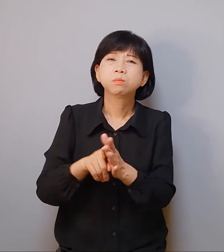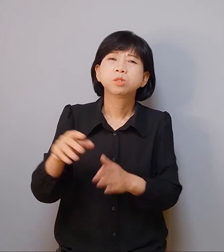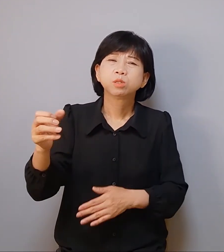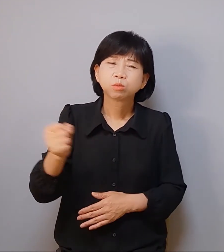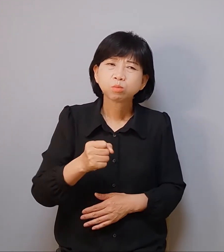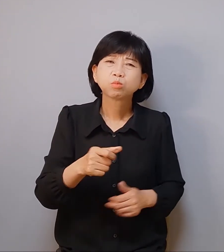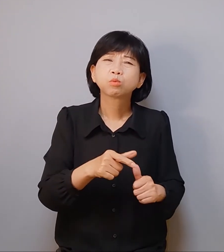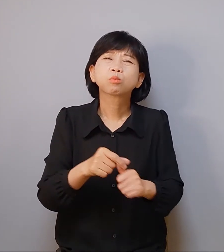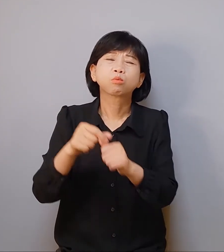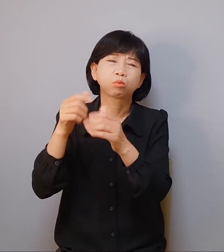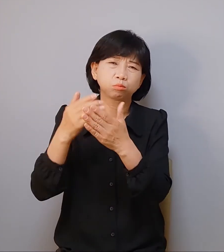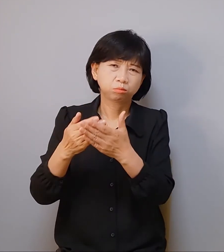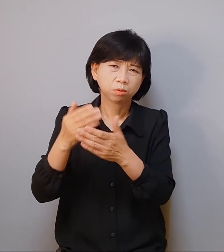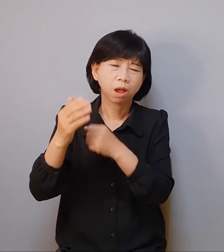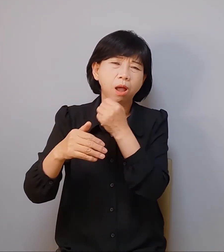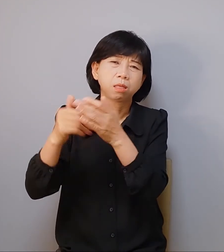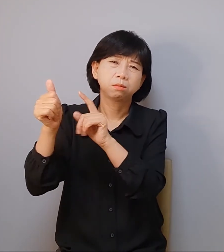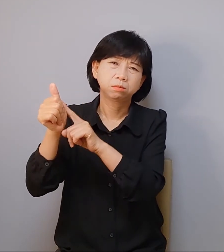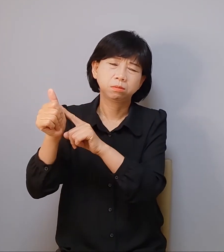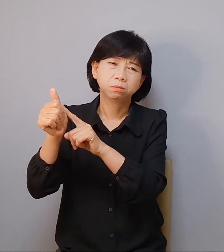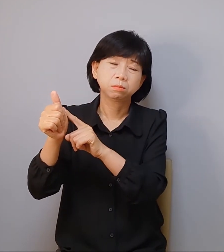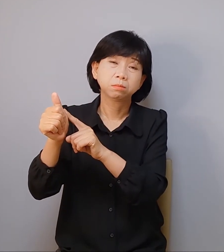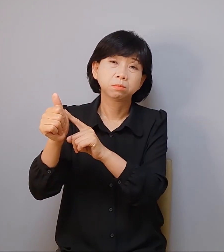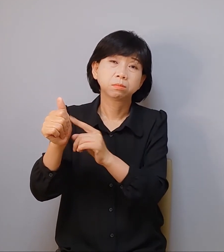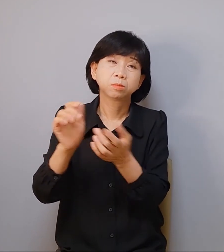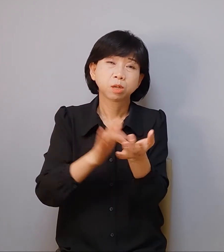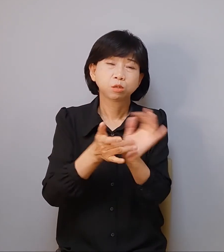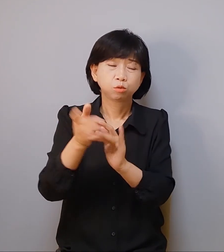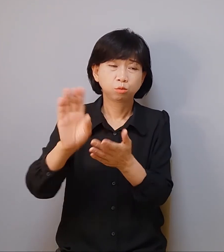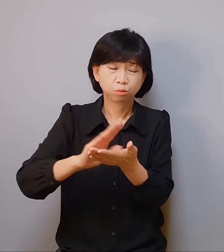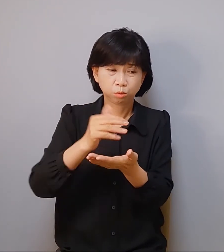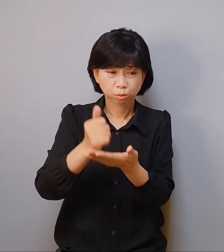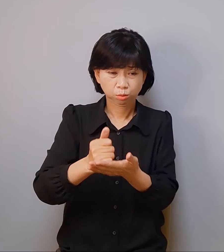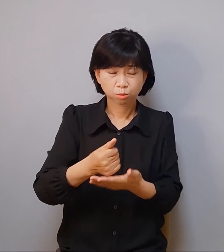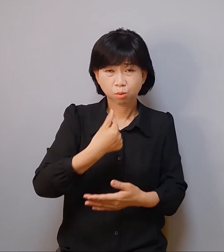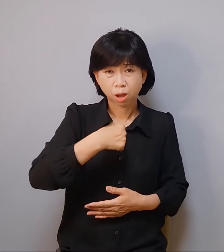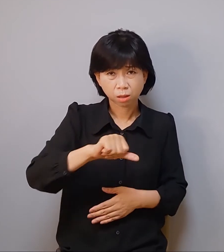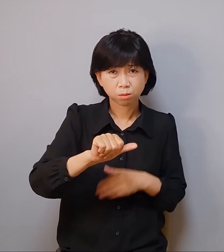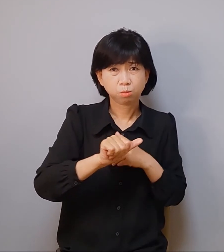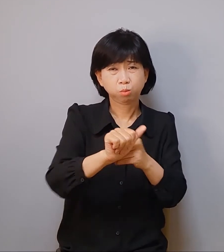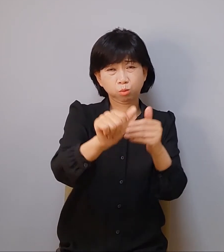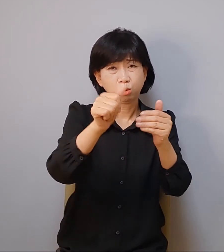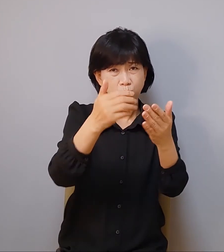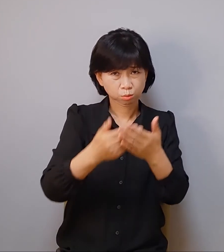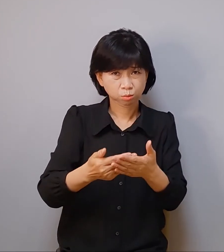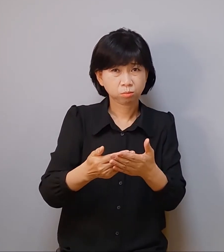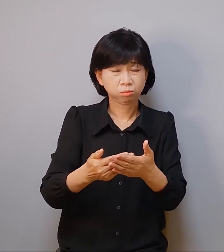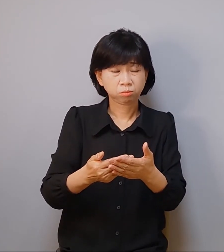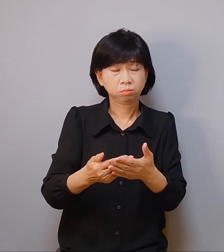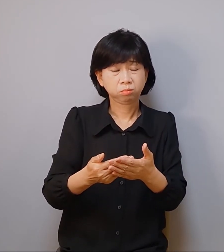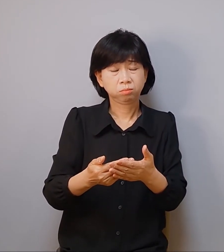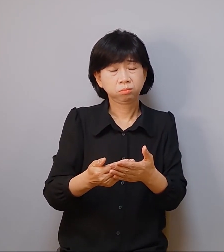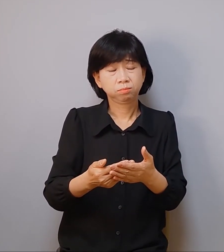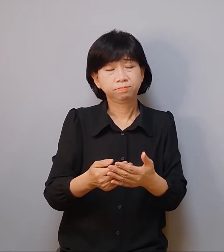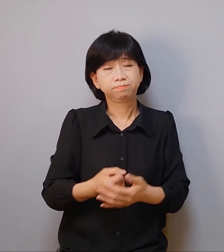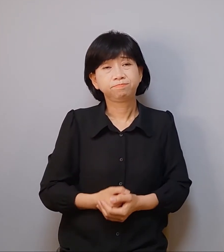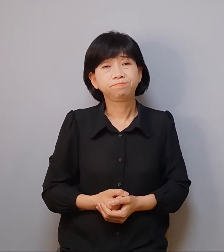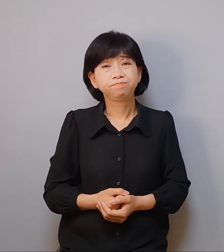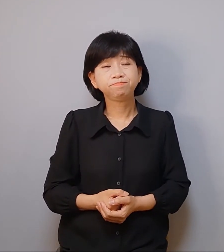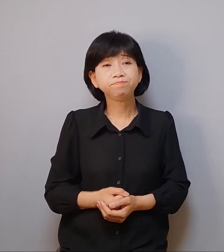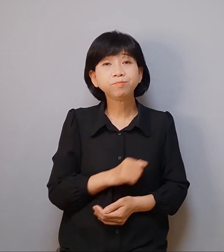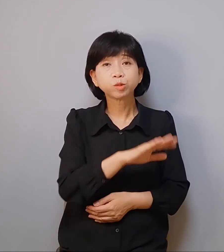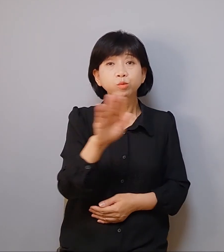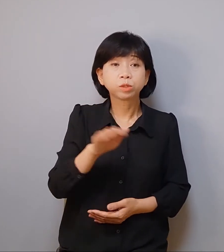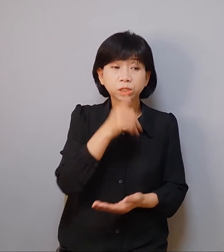거죠. 누구를 보내셨어요? 아들 예수 그리스도를 보내셨잖아요. 전부를 주신 거거든요. 우리를 죄